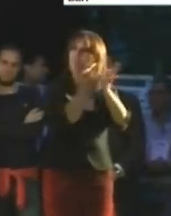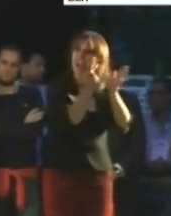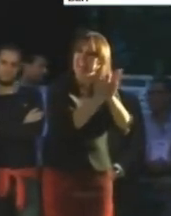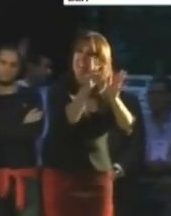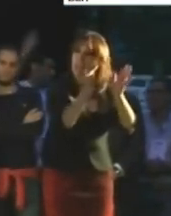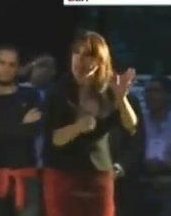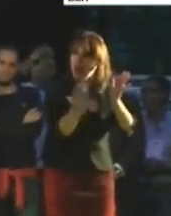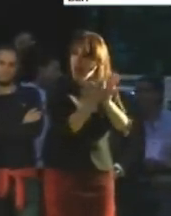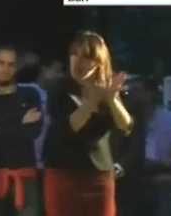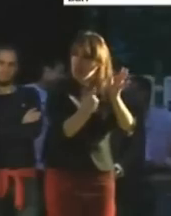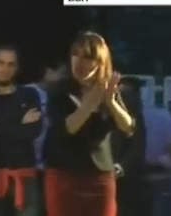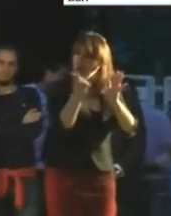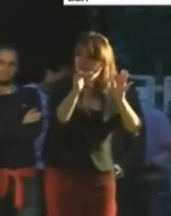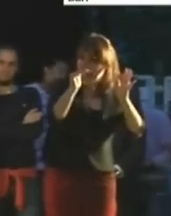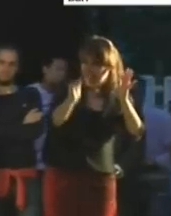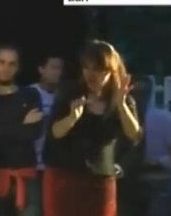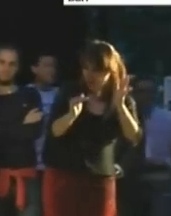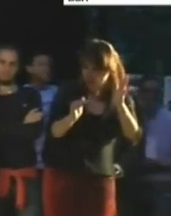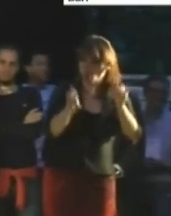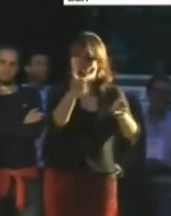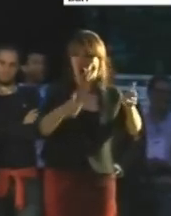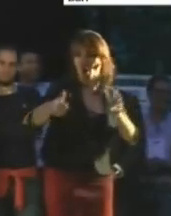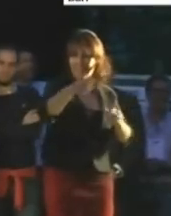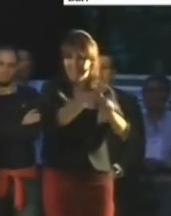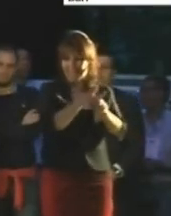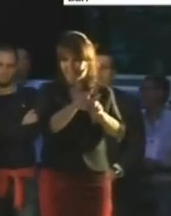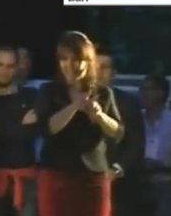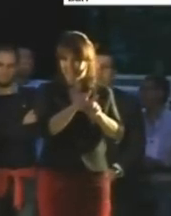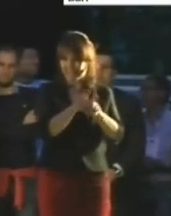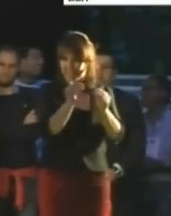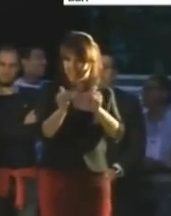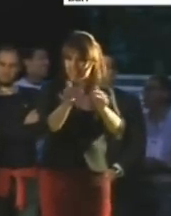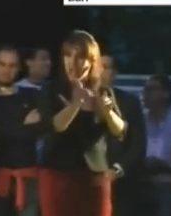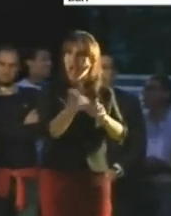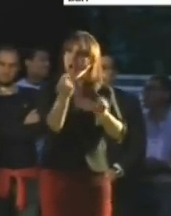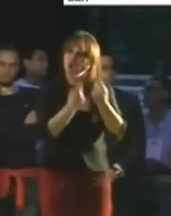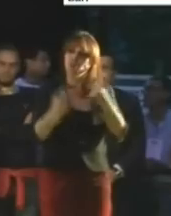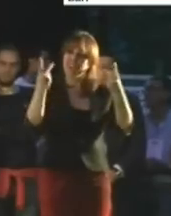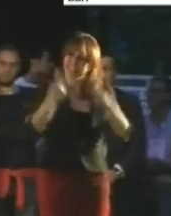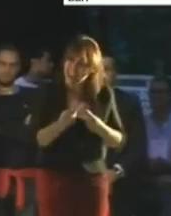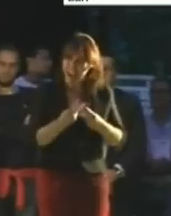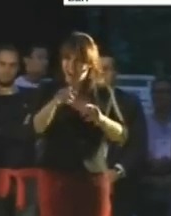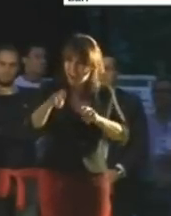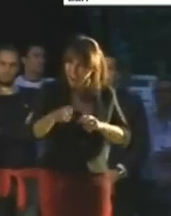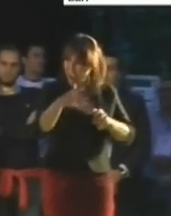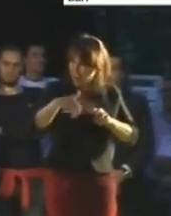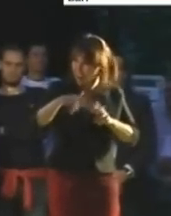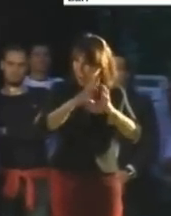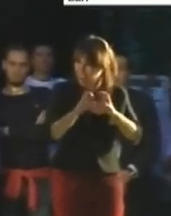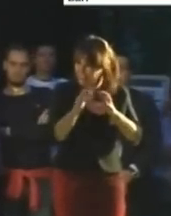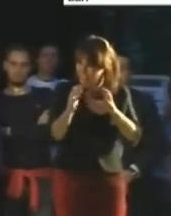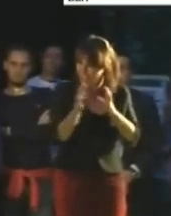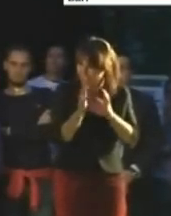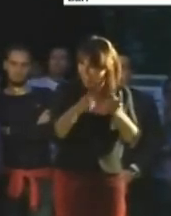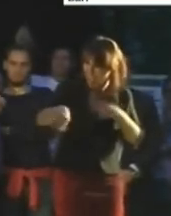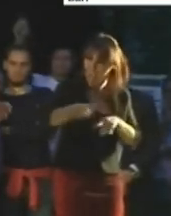abbassiamo il prezzo e diventiamo concorrenziali, distruggendo le economie reali, piccole, del piccolo e medio imprenditore